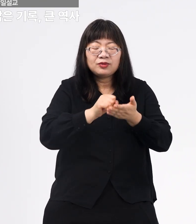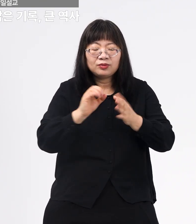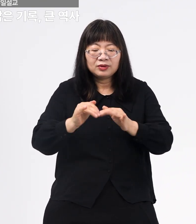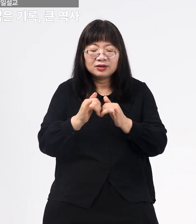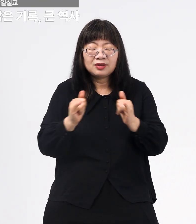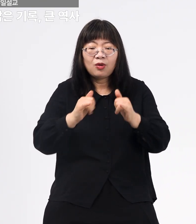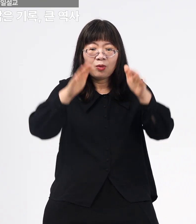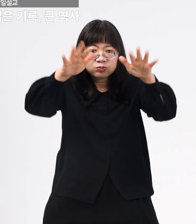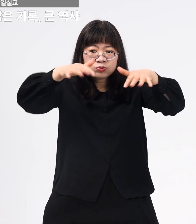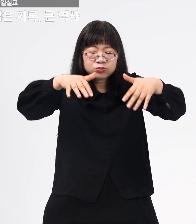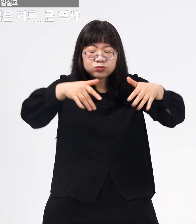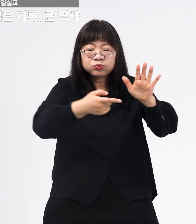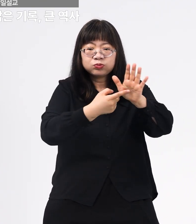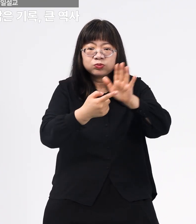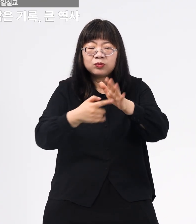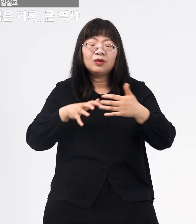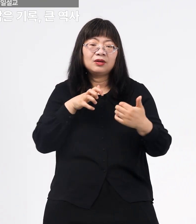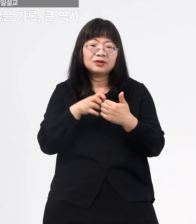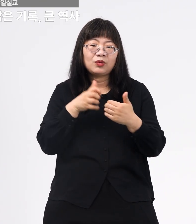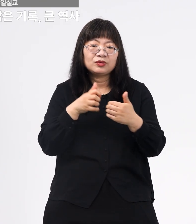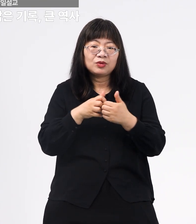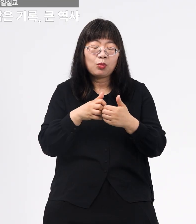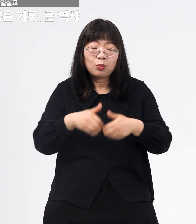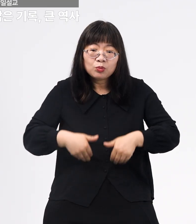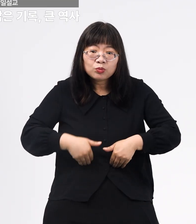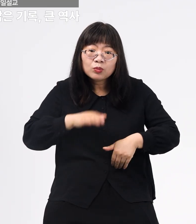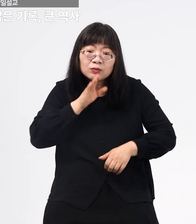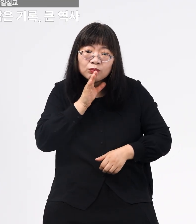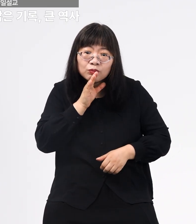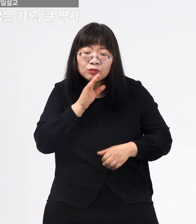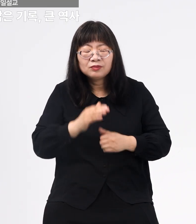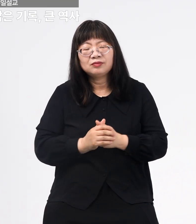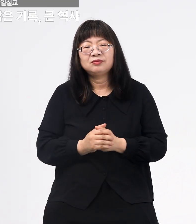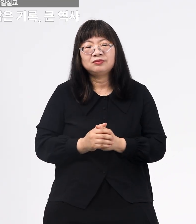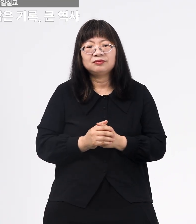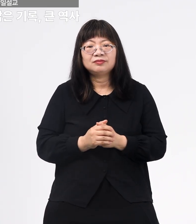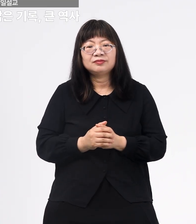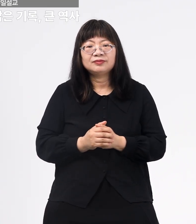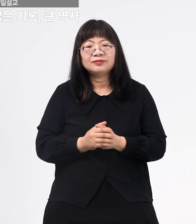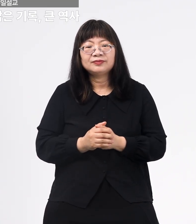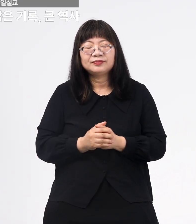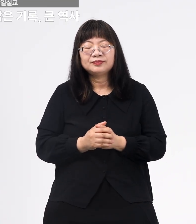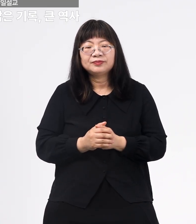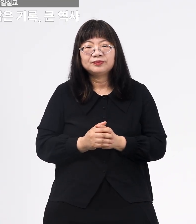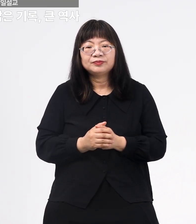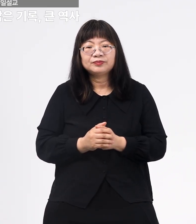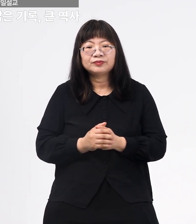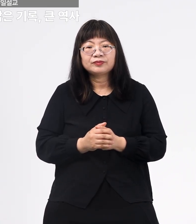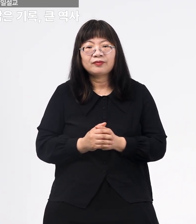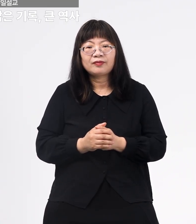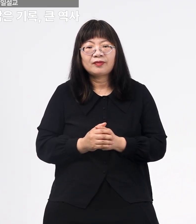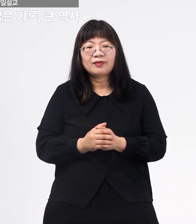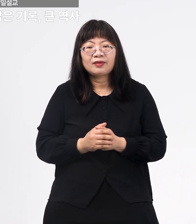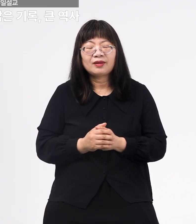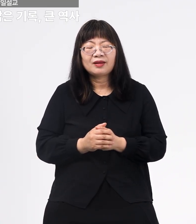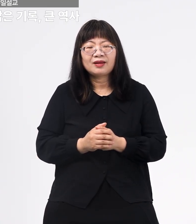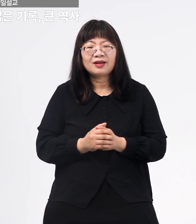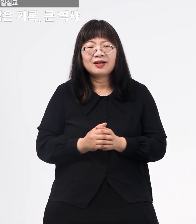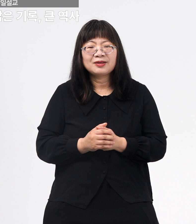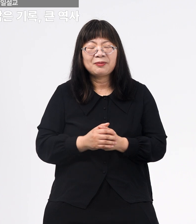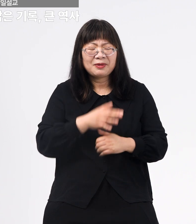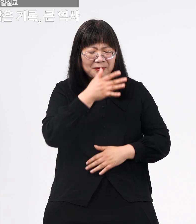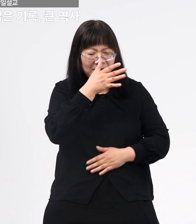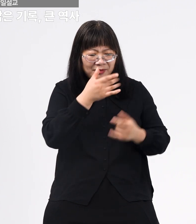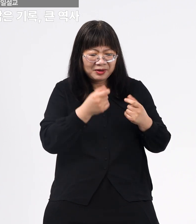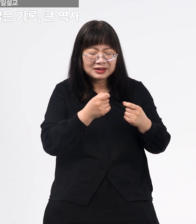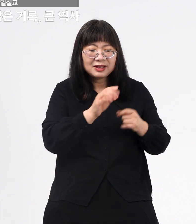백성을 소집하든지 전쟁을 어쨌든 해야 될 거 아니냐? 그랬더니 이 천하의 바보 같은